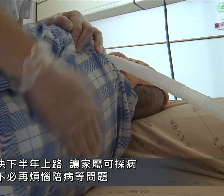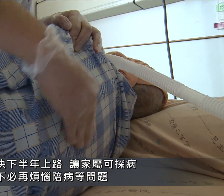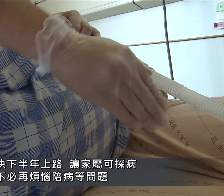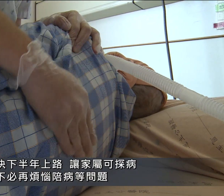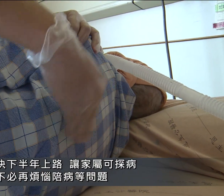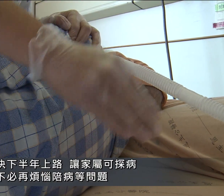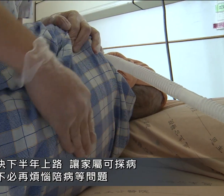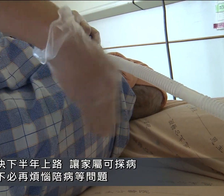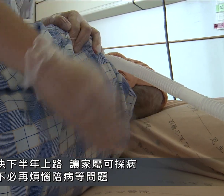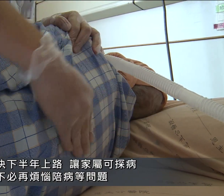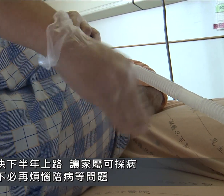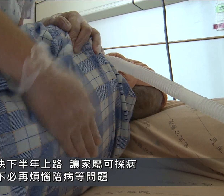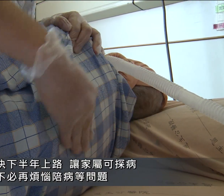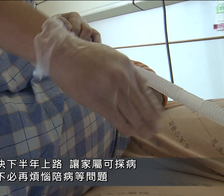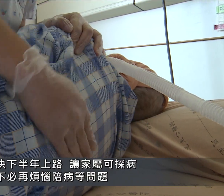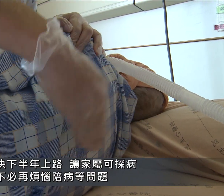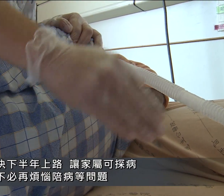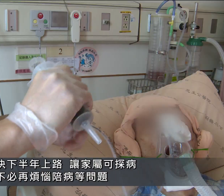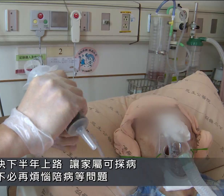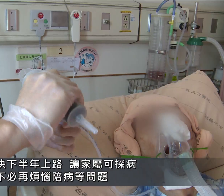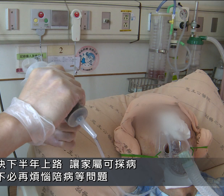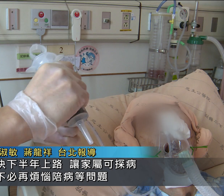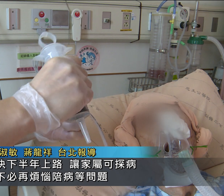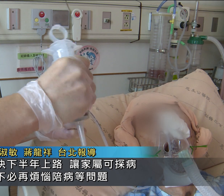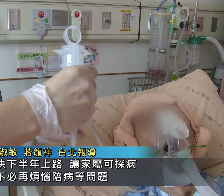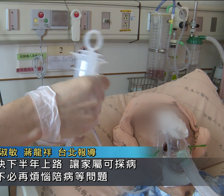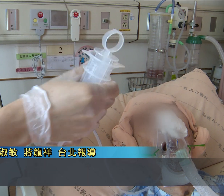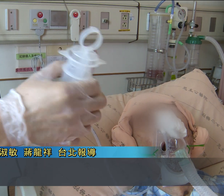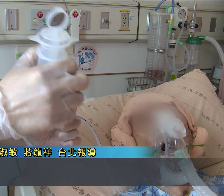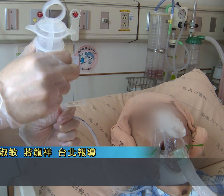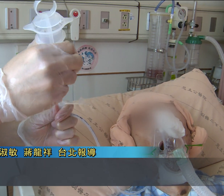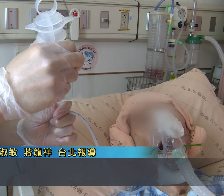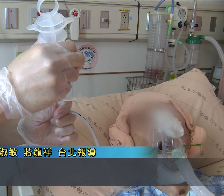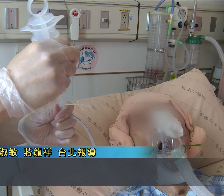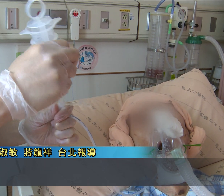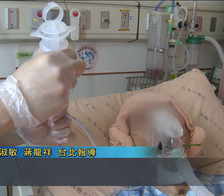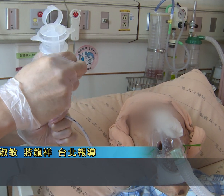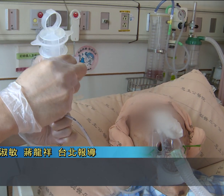属可以探病，但不必再烦恼陪病等问题。记者廖学明、蒋龙翔台报道。